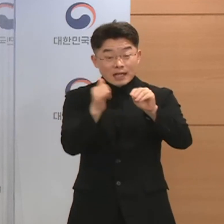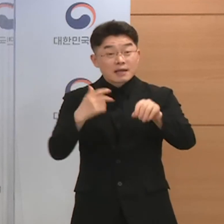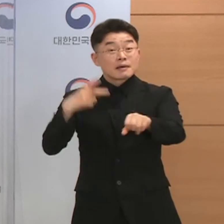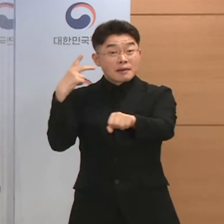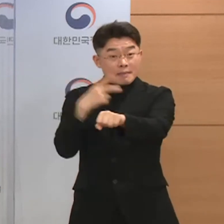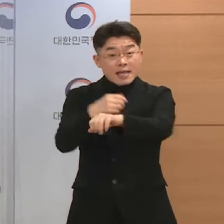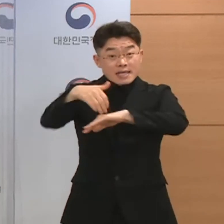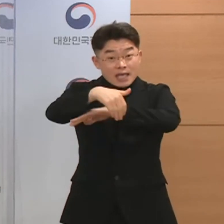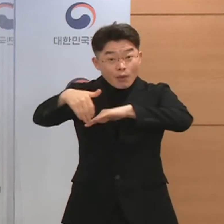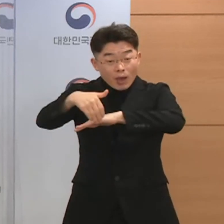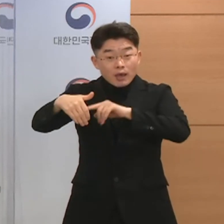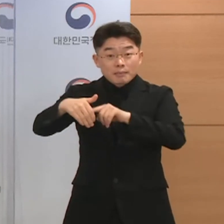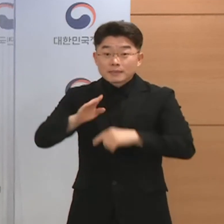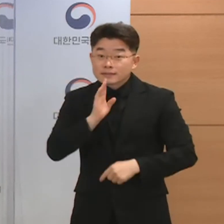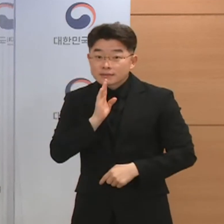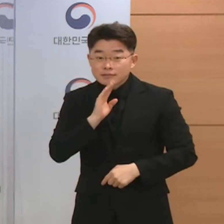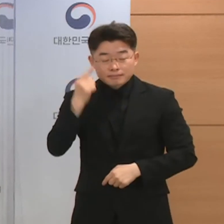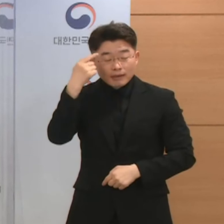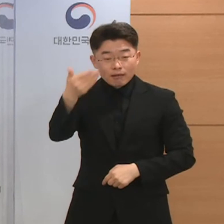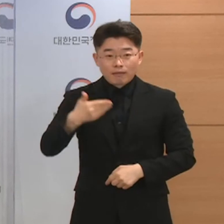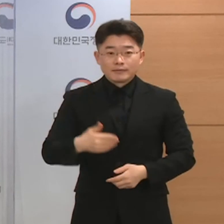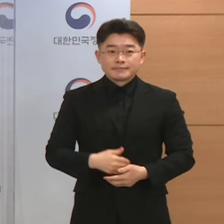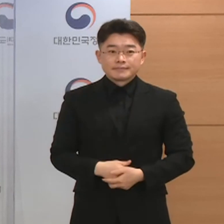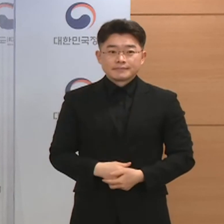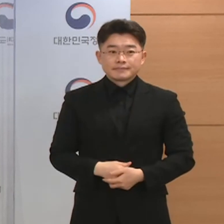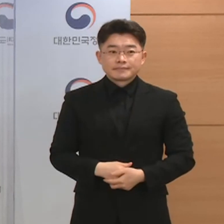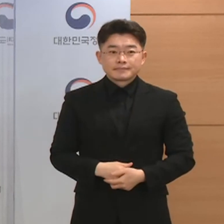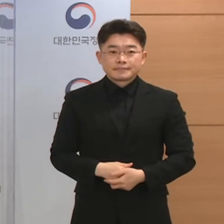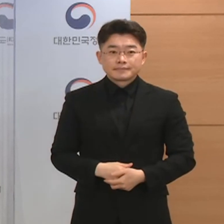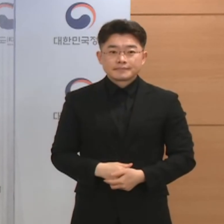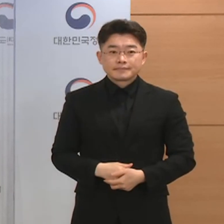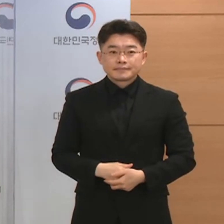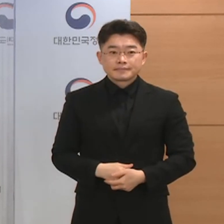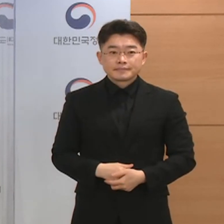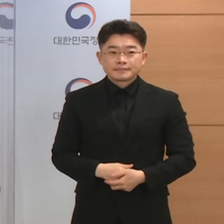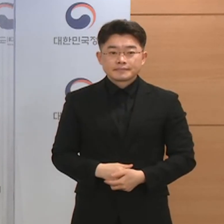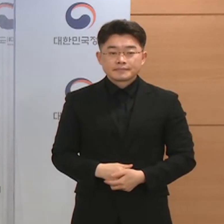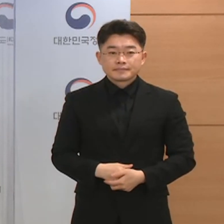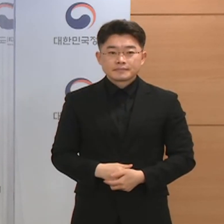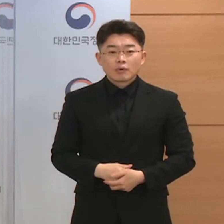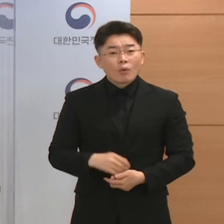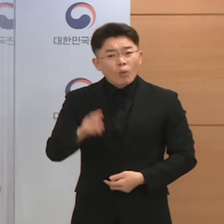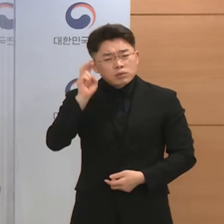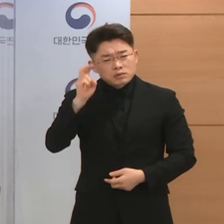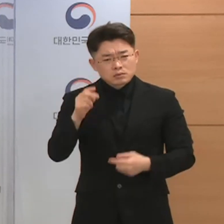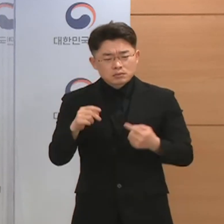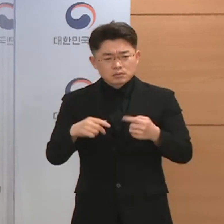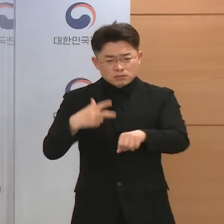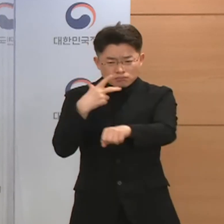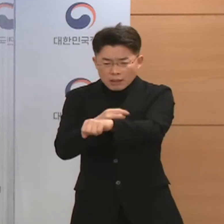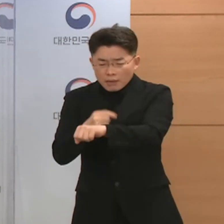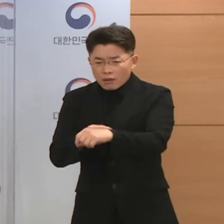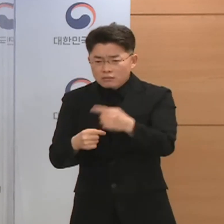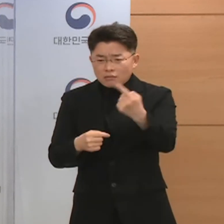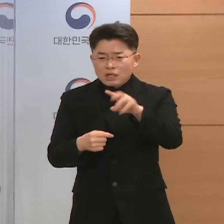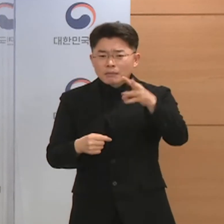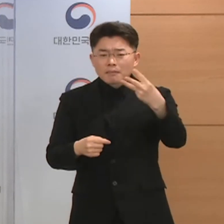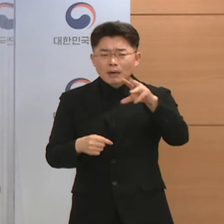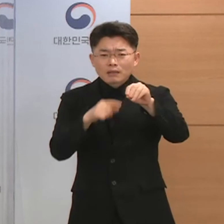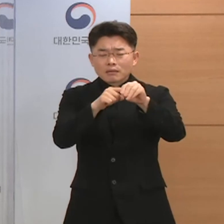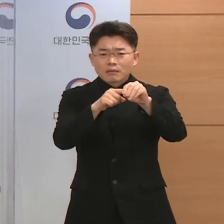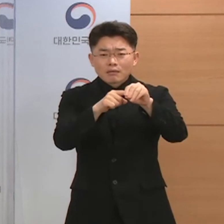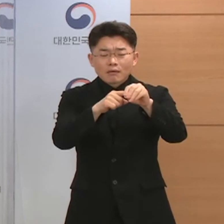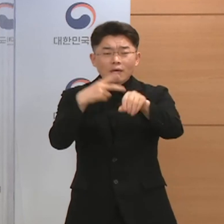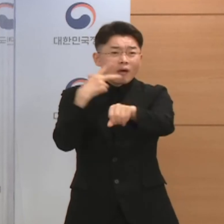답을 주시기 바랍니다. 1300만 명 접종 달성이 미달된다면 인센티브 적용 및